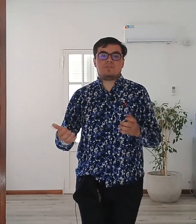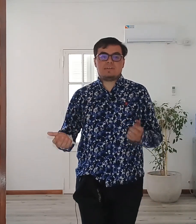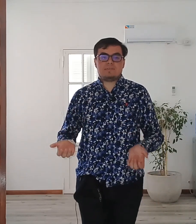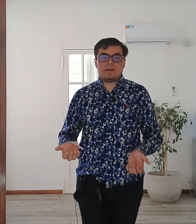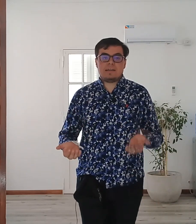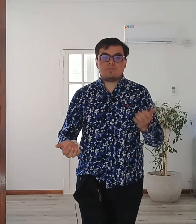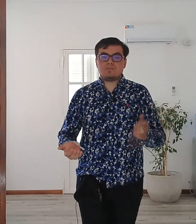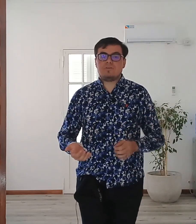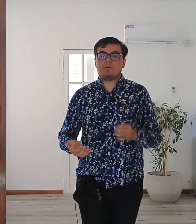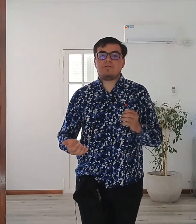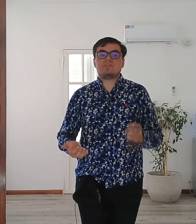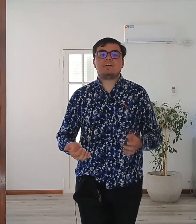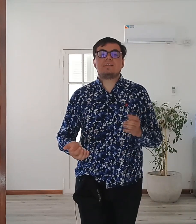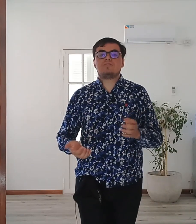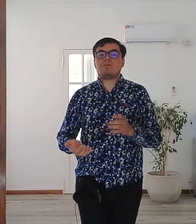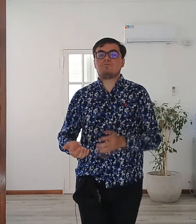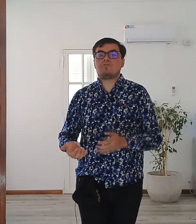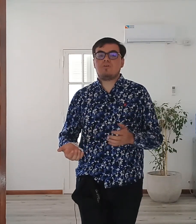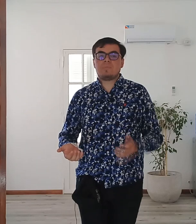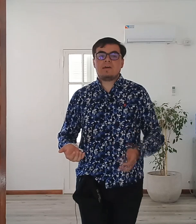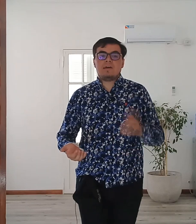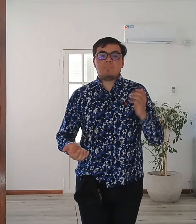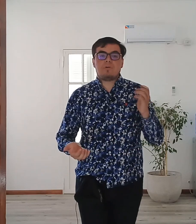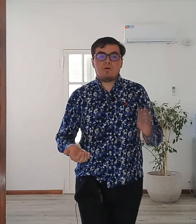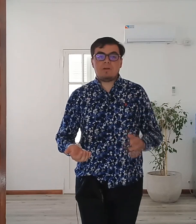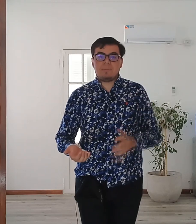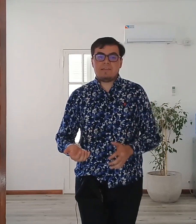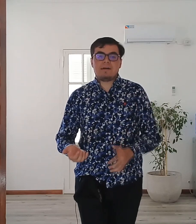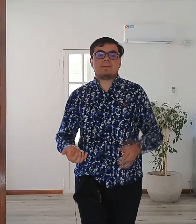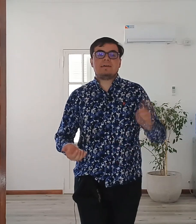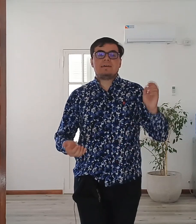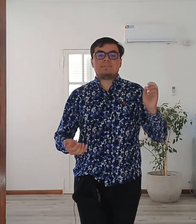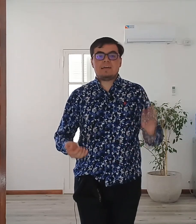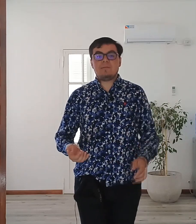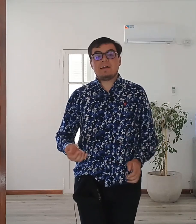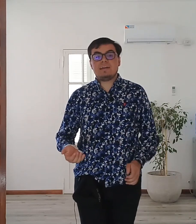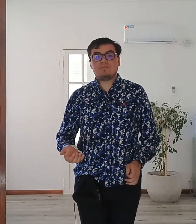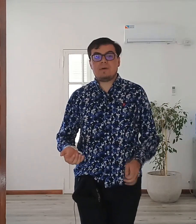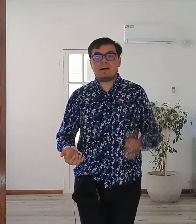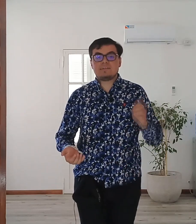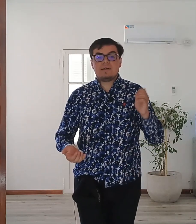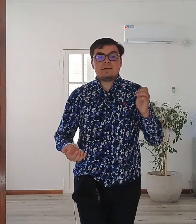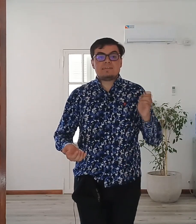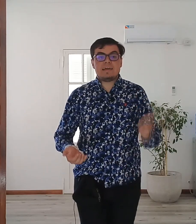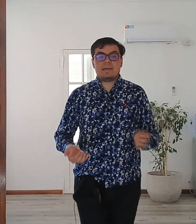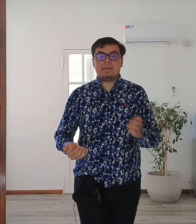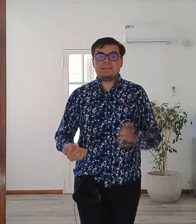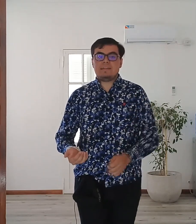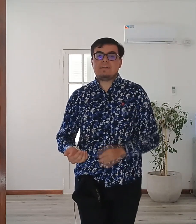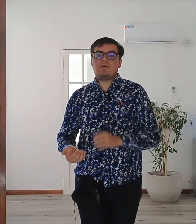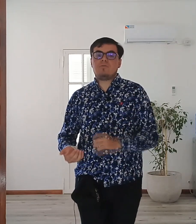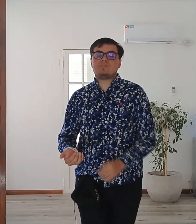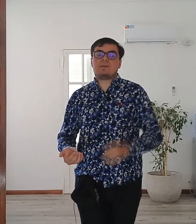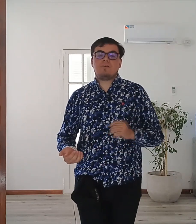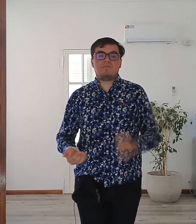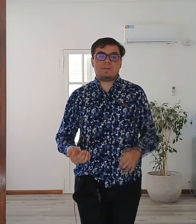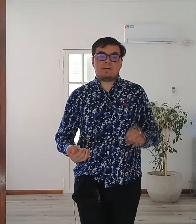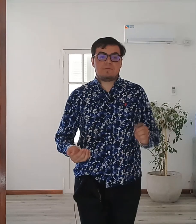estas imágenes constituye una violación al derecho de autor o no, pero aún es más debate si las imágenes tomadas se intentan usar con fines